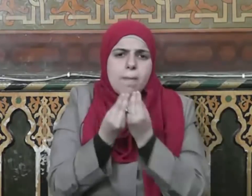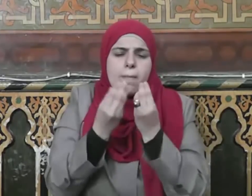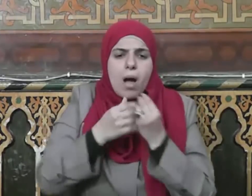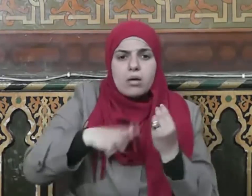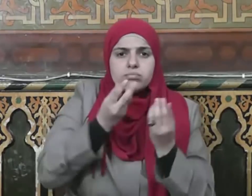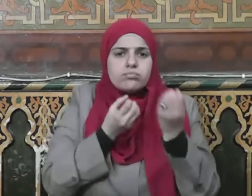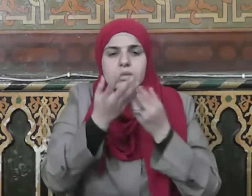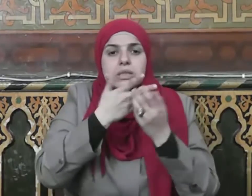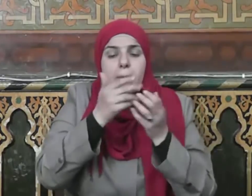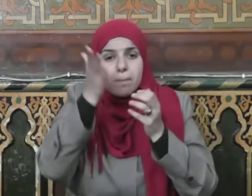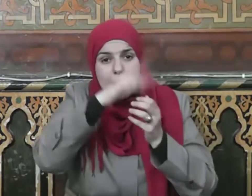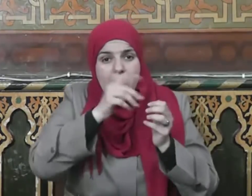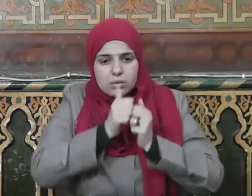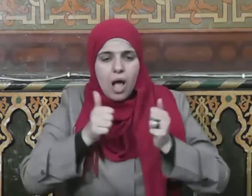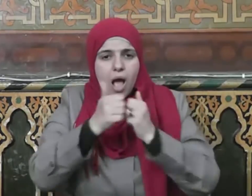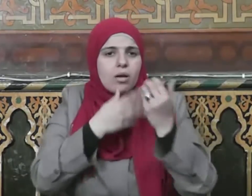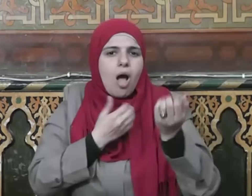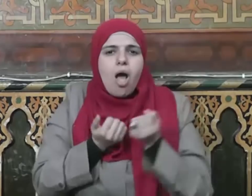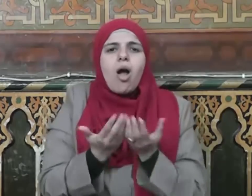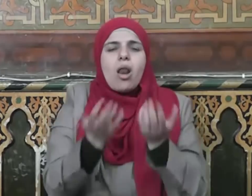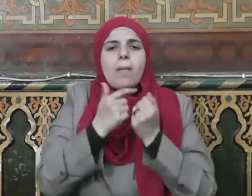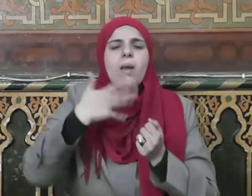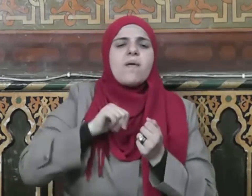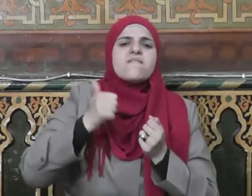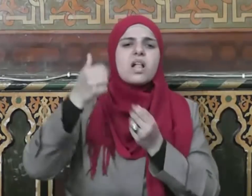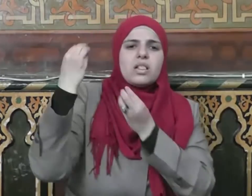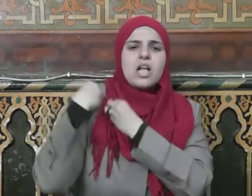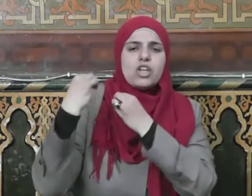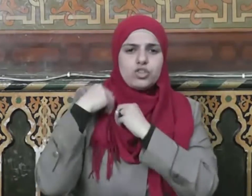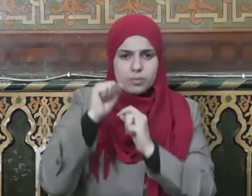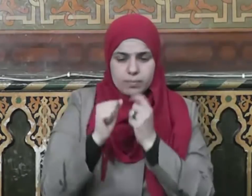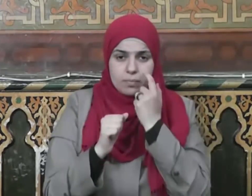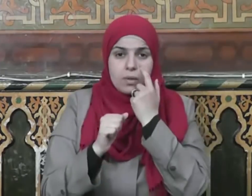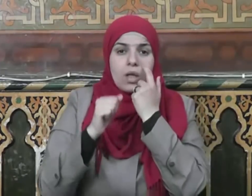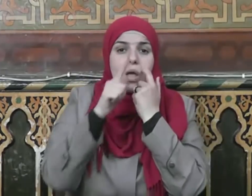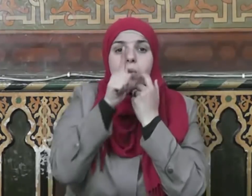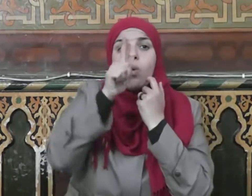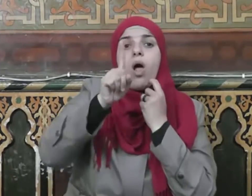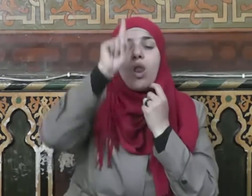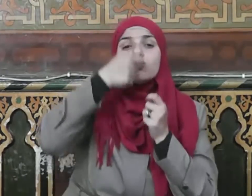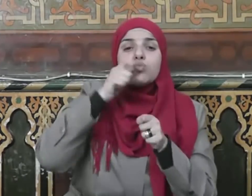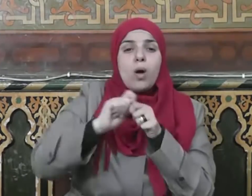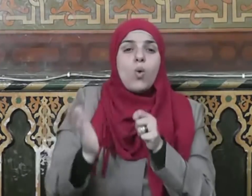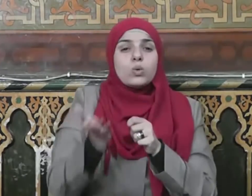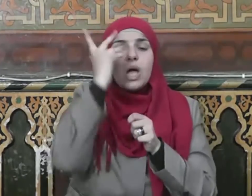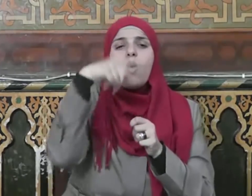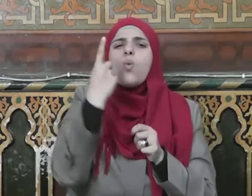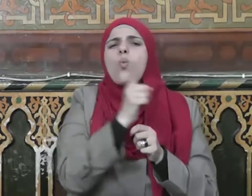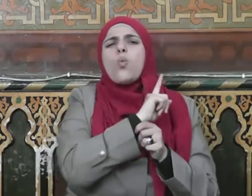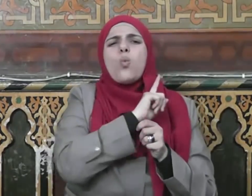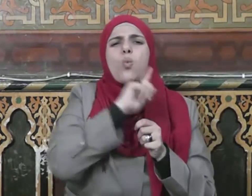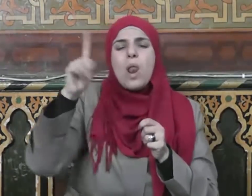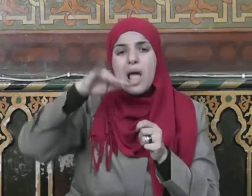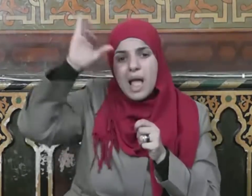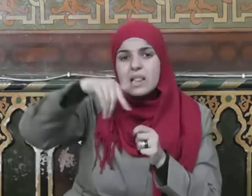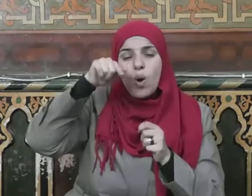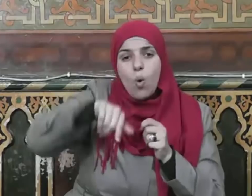أهلا لكرمه ومزيد فضله، حيث يقول سبحانه: ولا يأتل أولو الفضل منكم